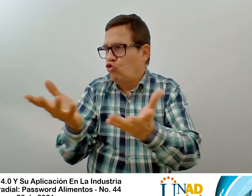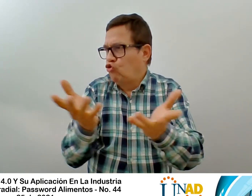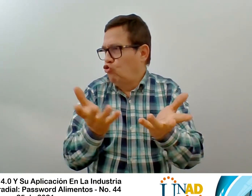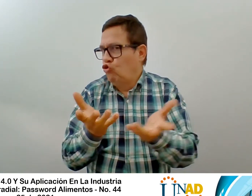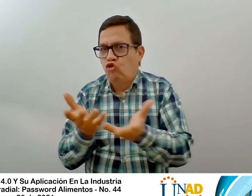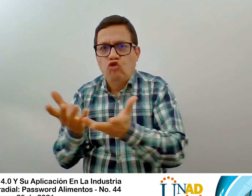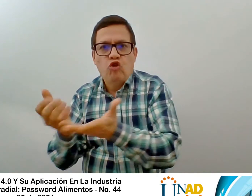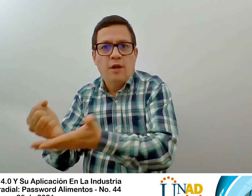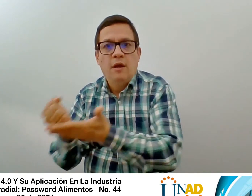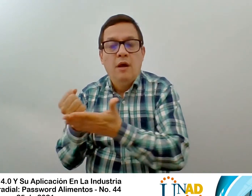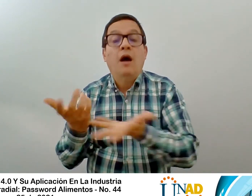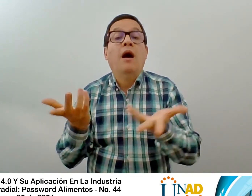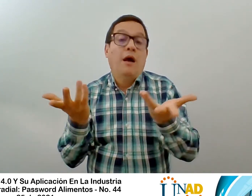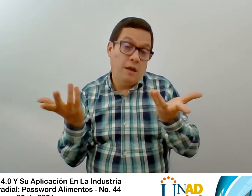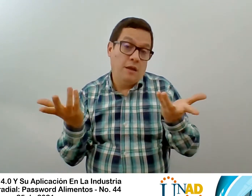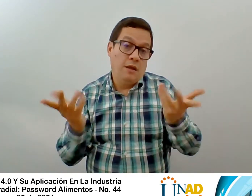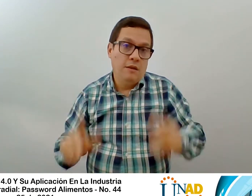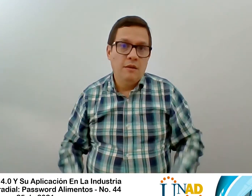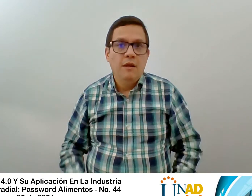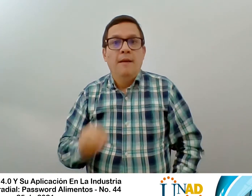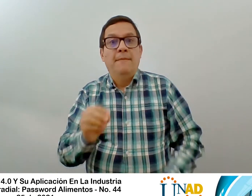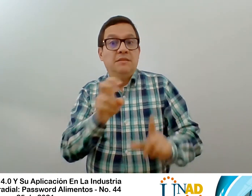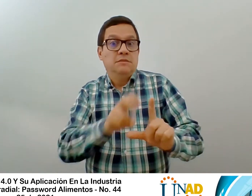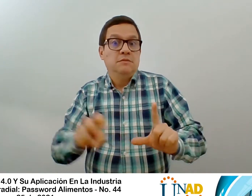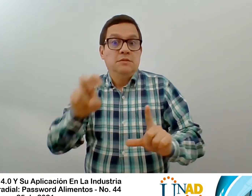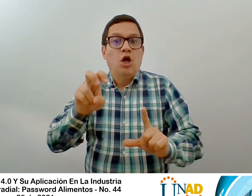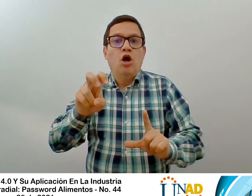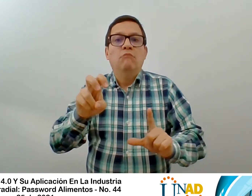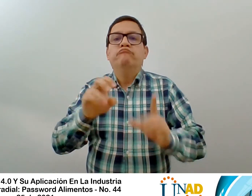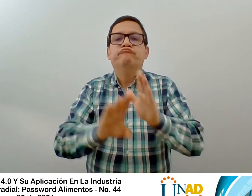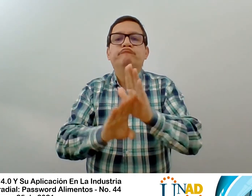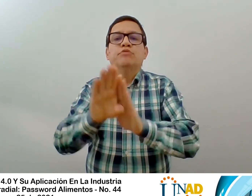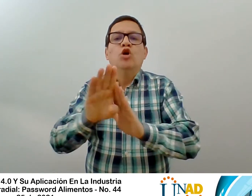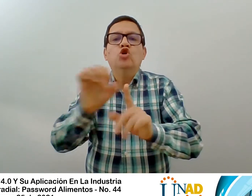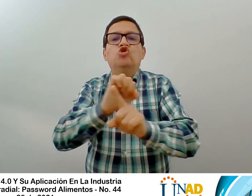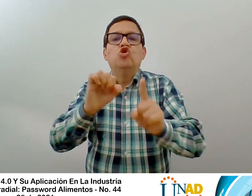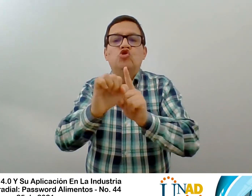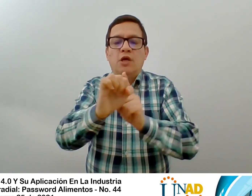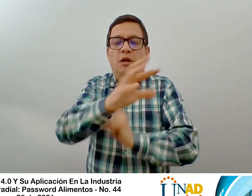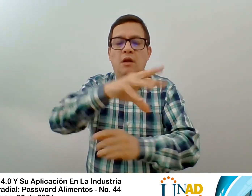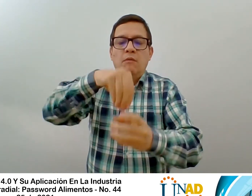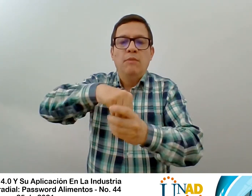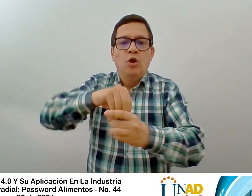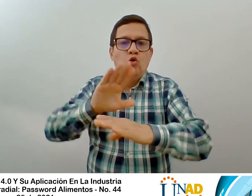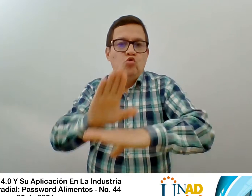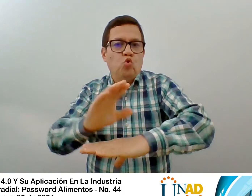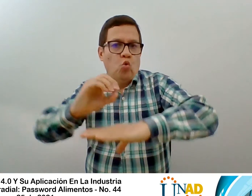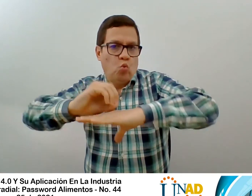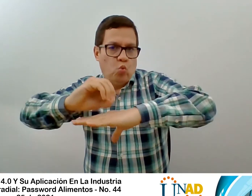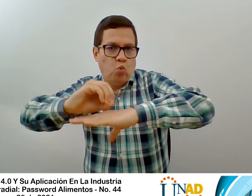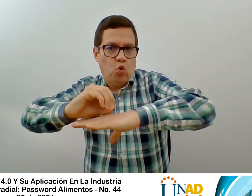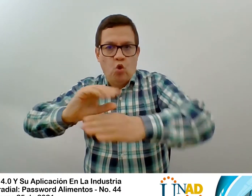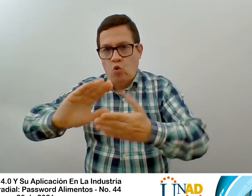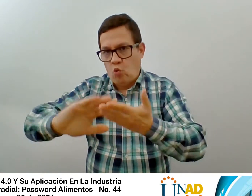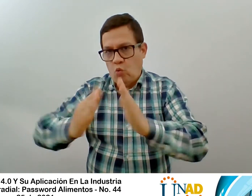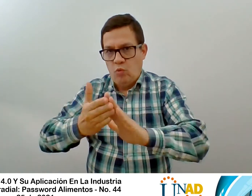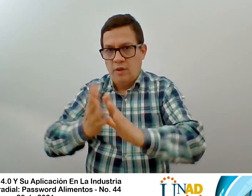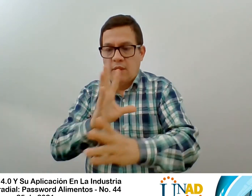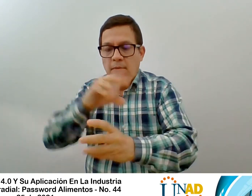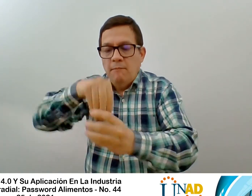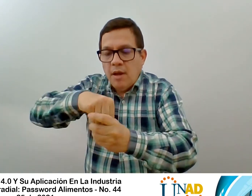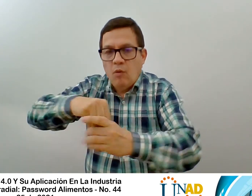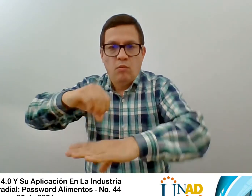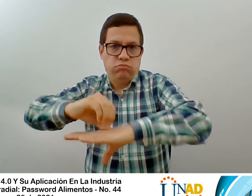desafío por superar. Y hay uno muy importante que tiene que ver con el nivel social o el desarrollo social de la